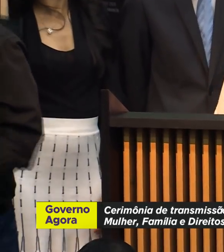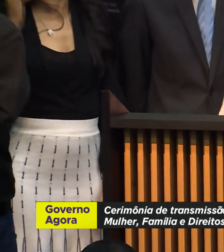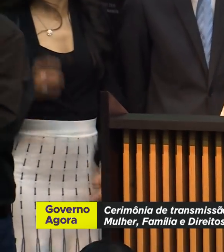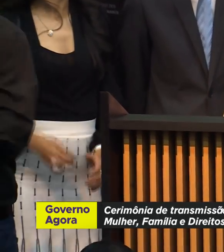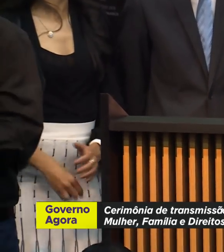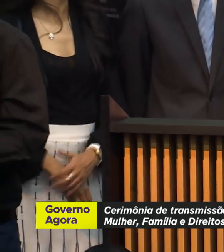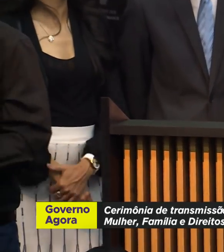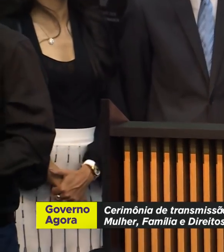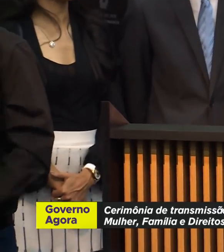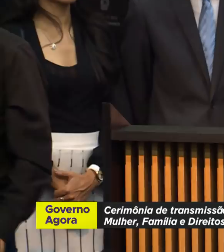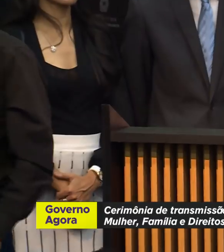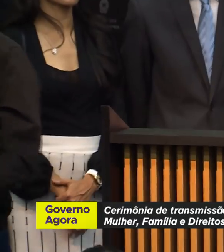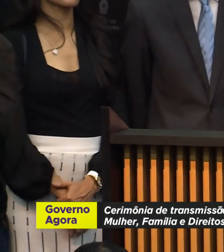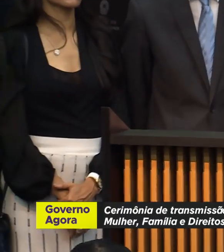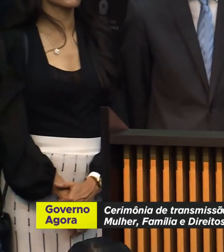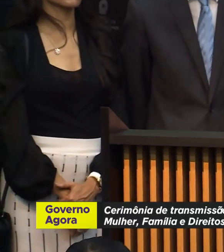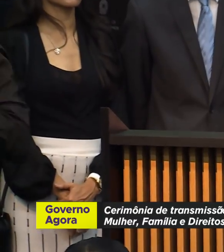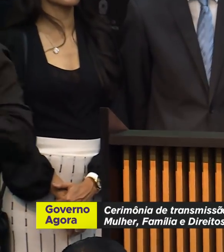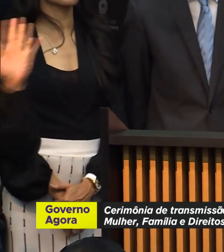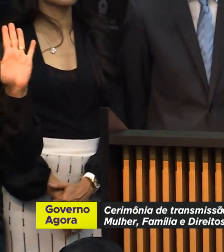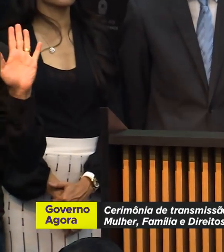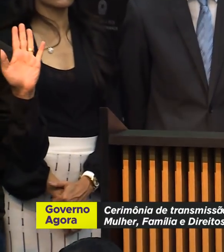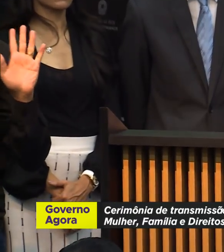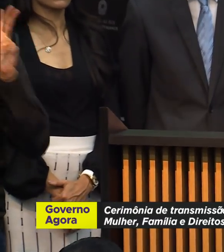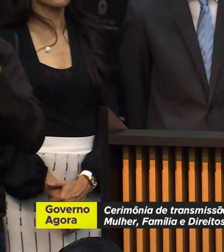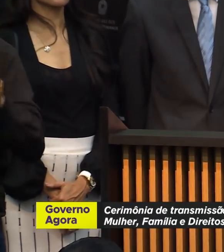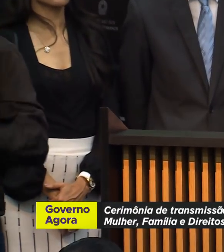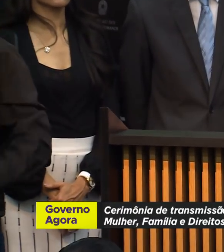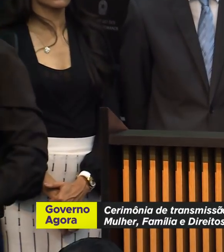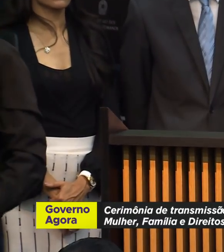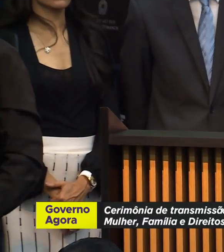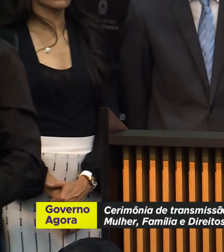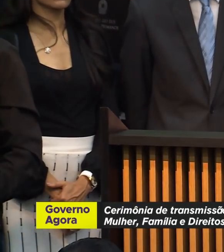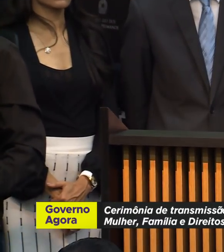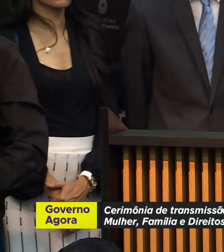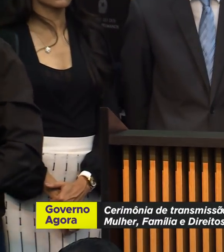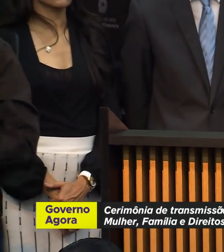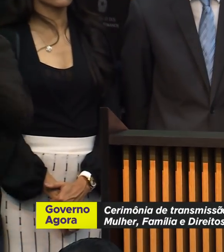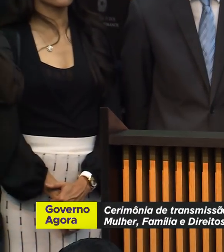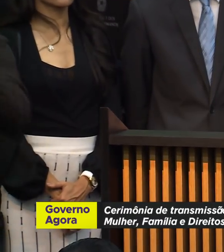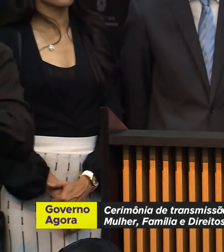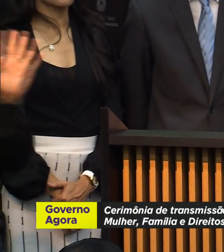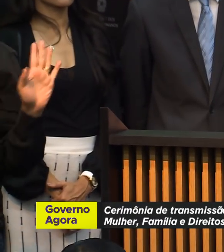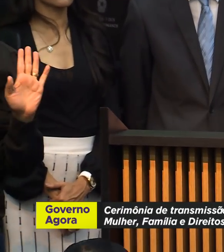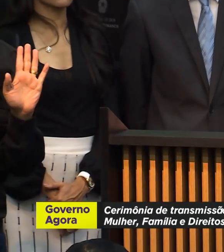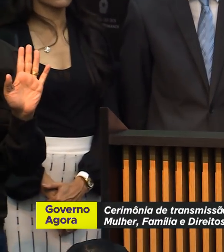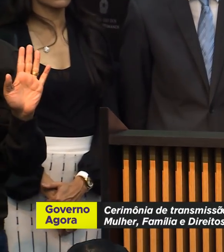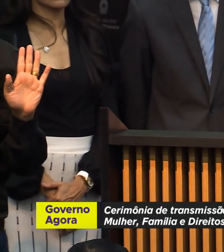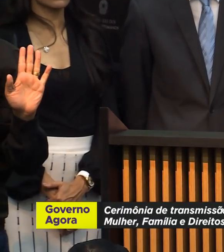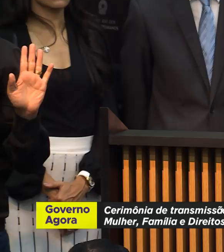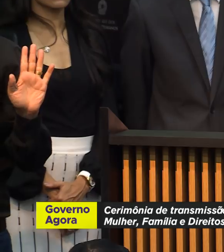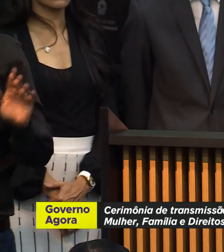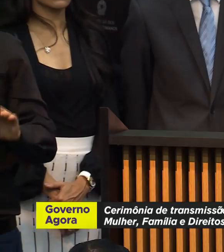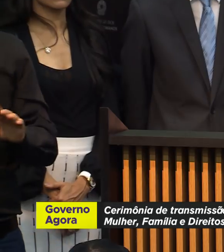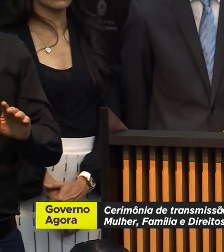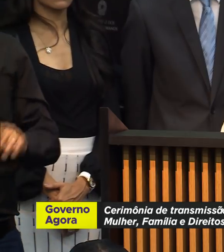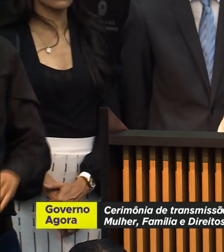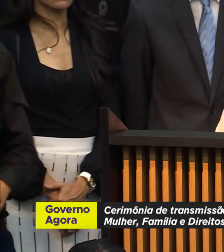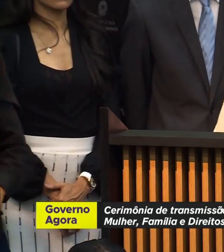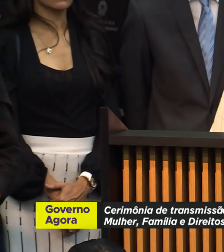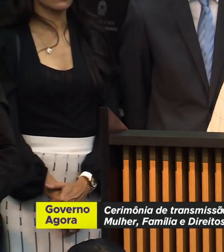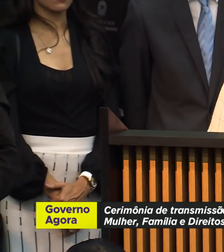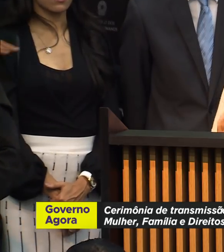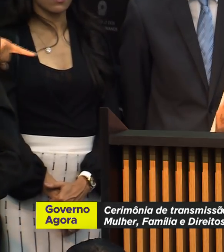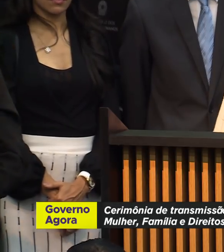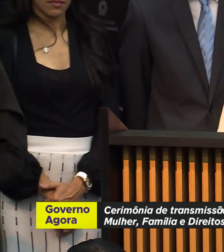filha. Não fui respeitada como brasileira. Minha história não foi veiculada com muito conforto